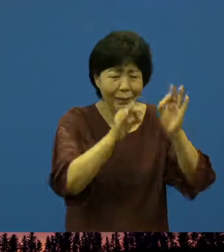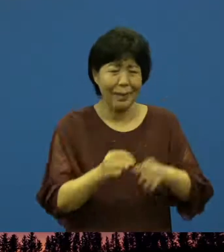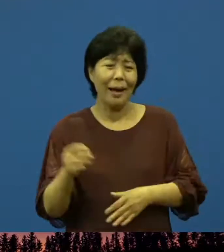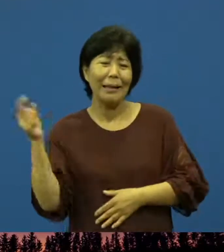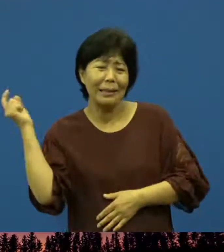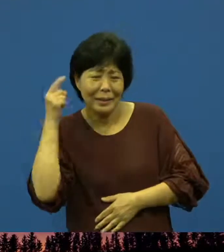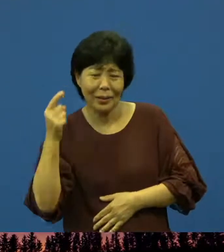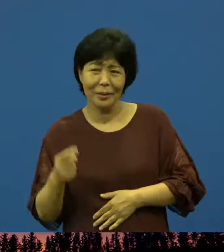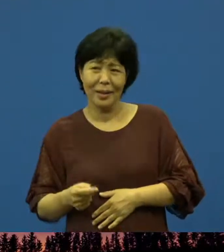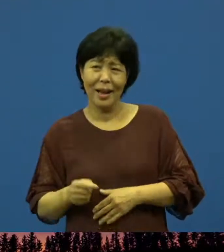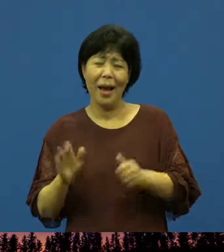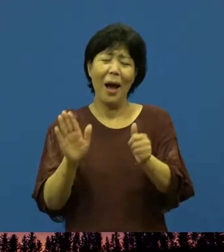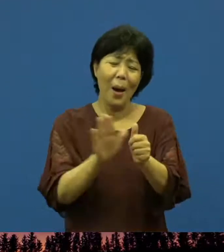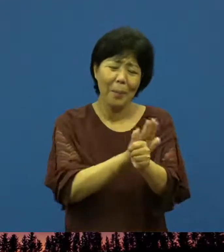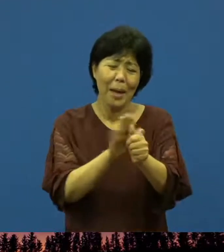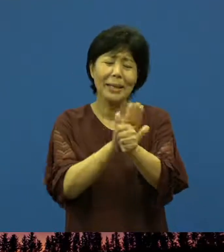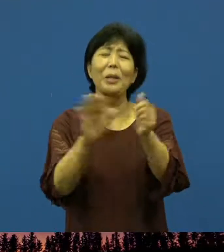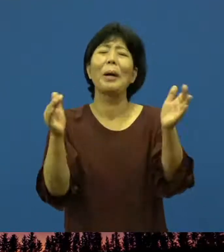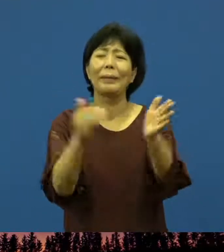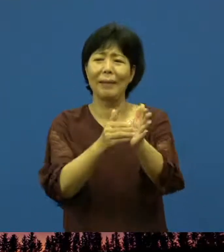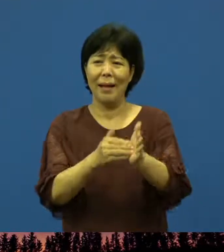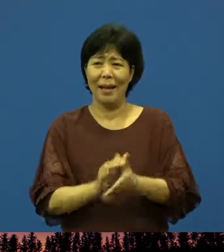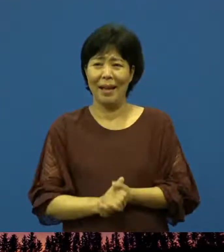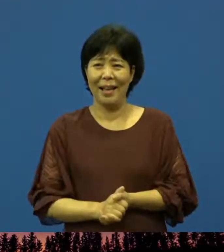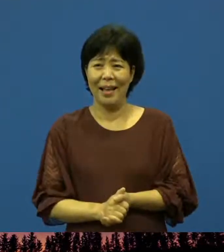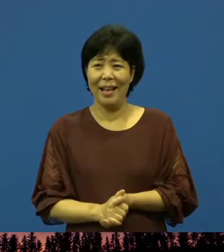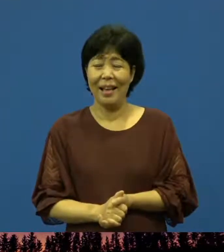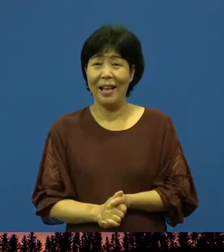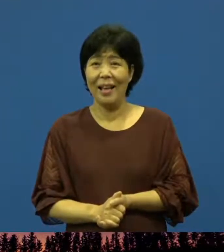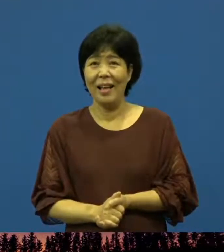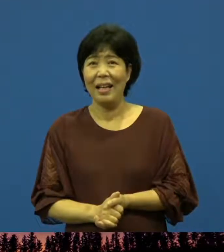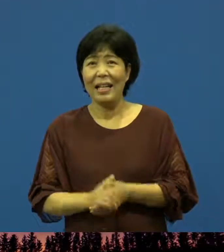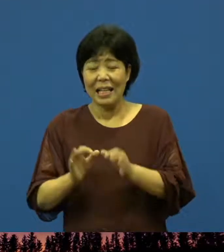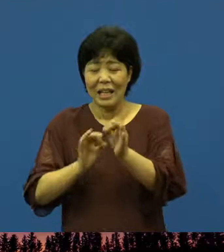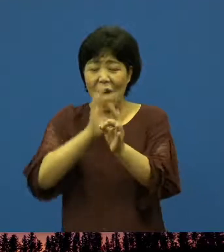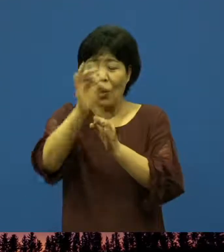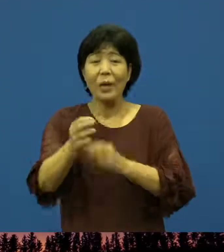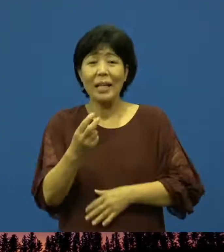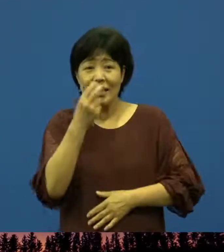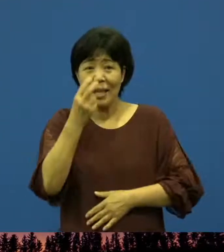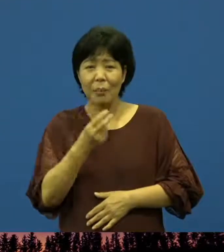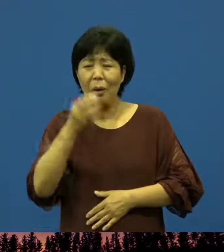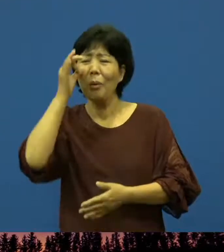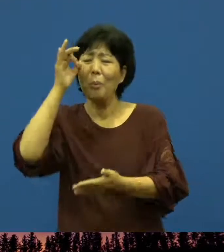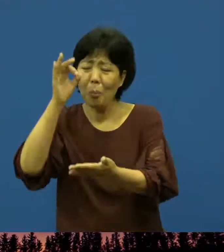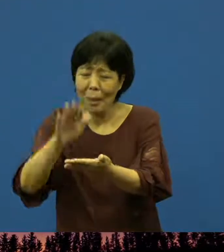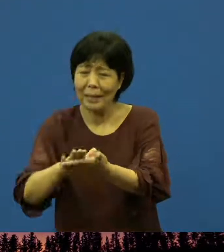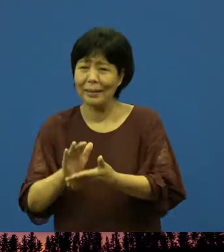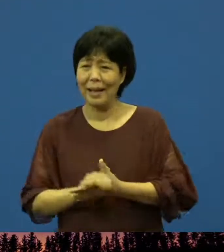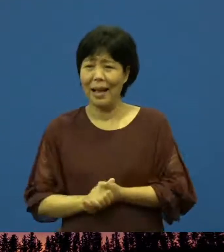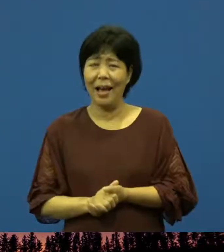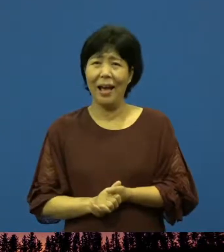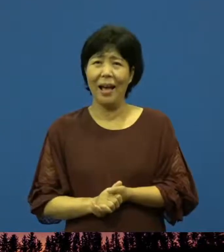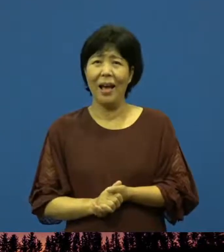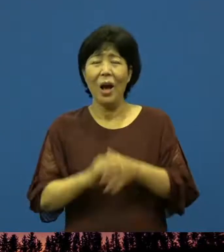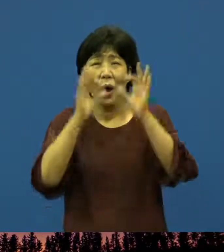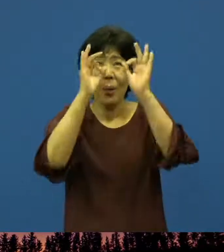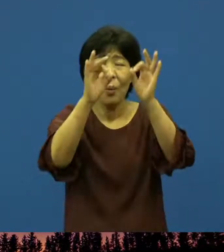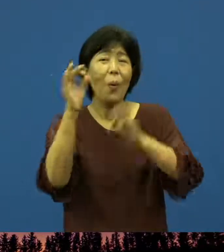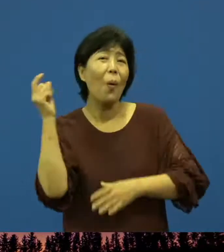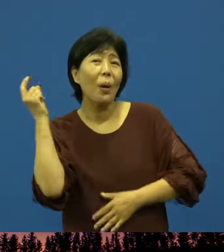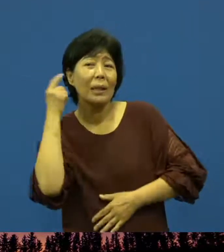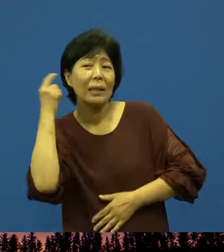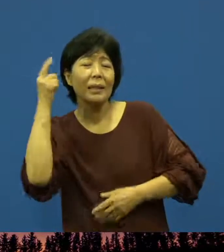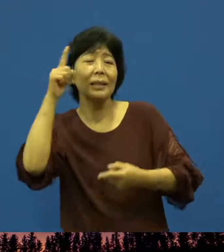보고 우리의 손으로 만진 바라. 2절도 이 영원한 생명을 우리가 보았고, 3절에도 우리가 보고 들은